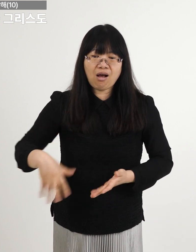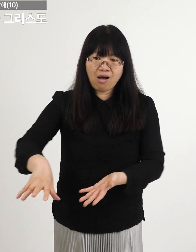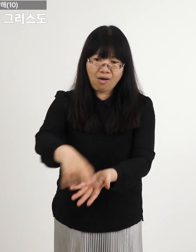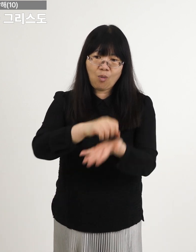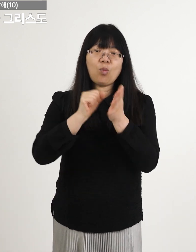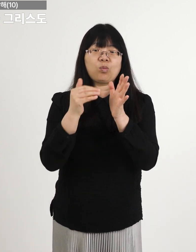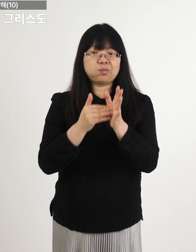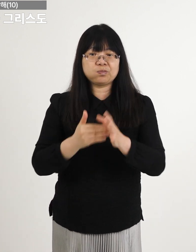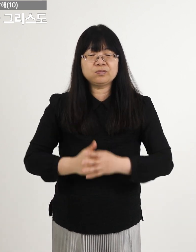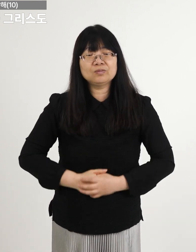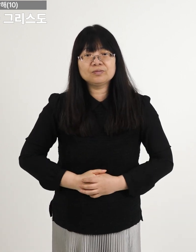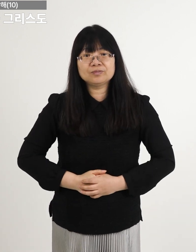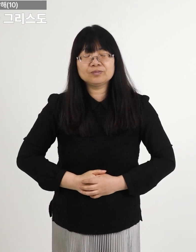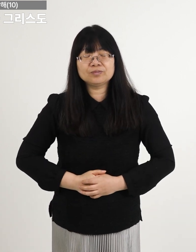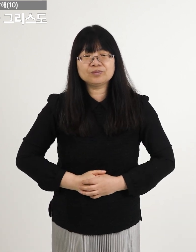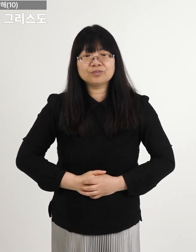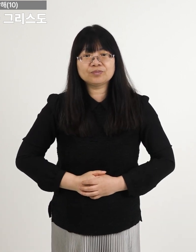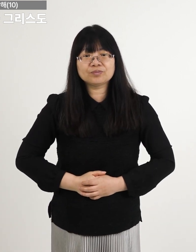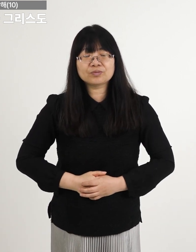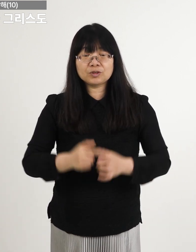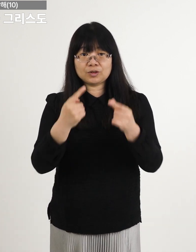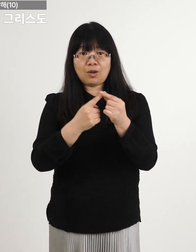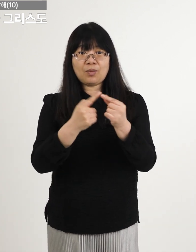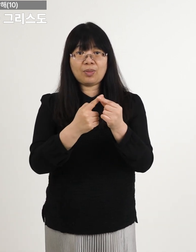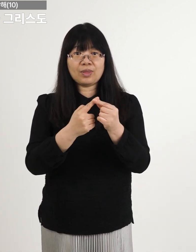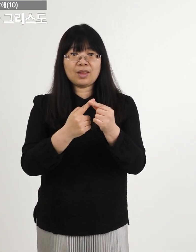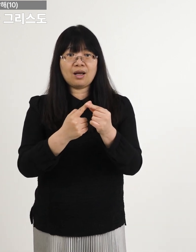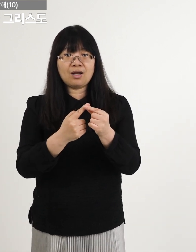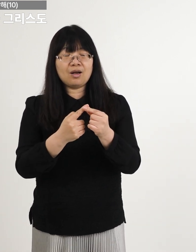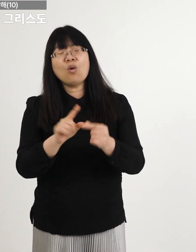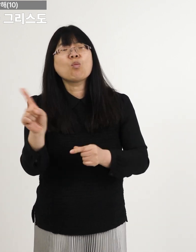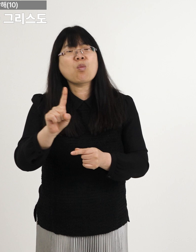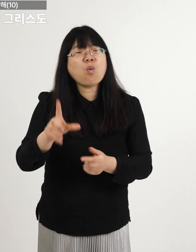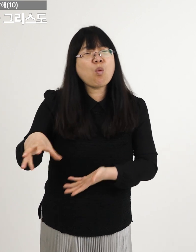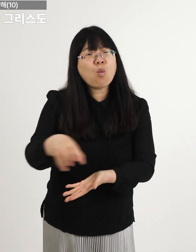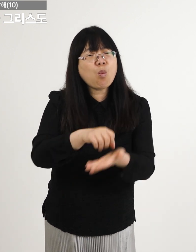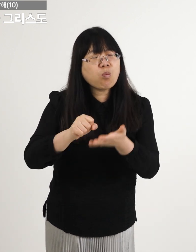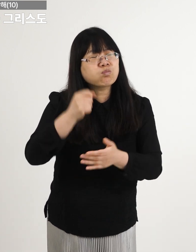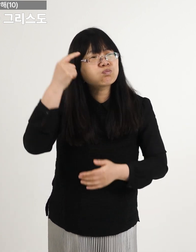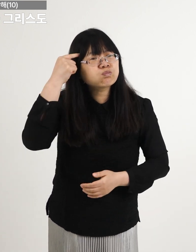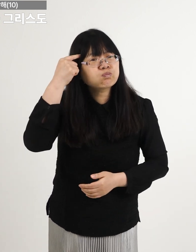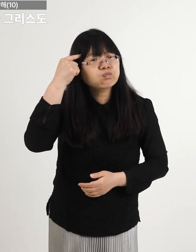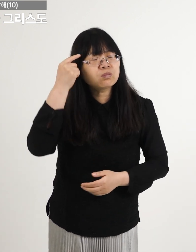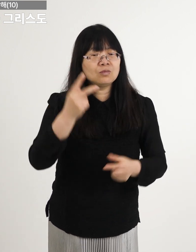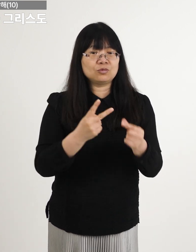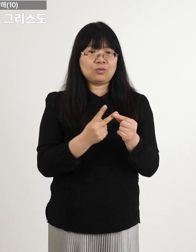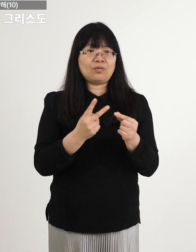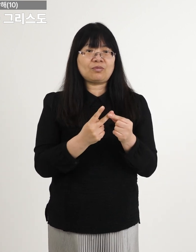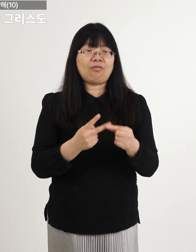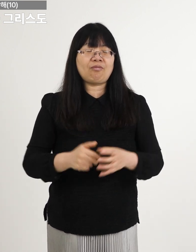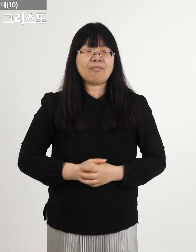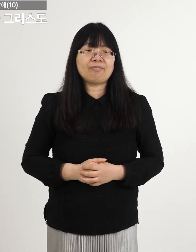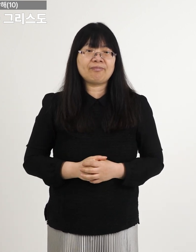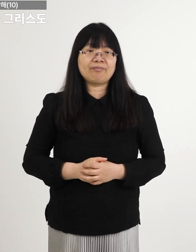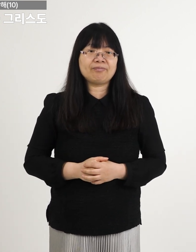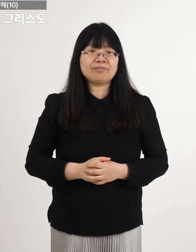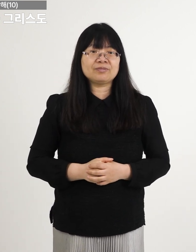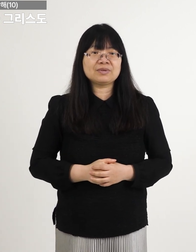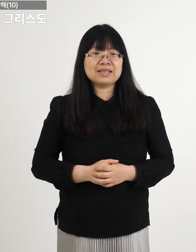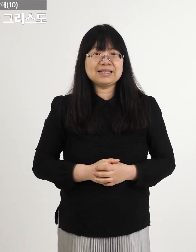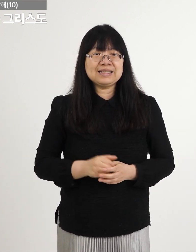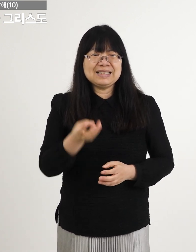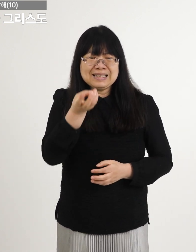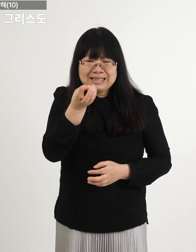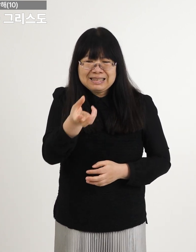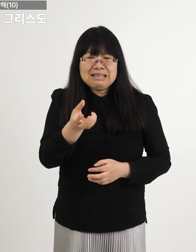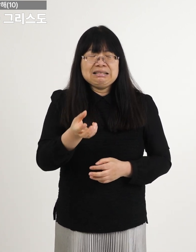거두어 드리고, 일단 첫 번째가 뭐냐면 뭘 거두어 드린다는 얘기일까? 두 번째가